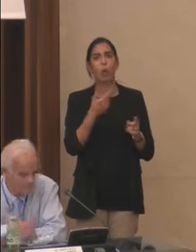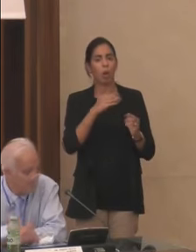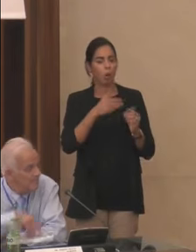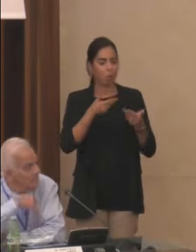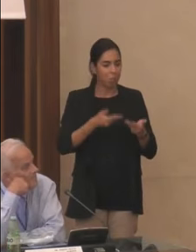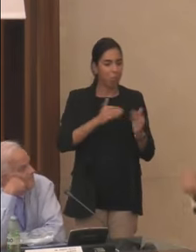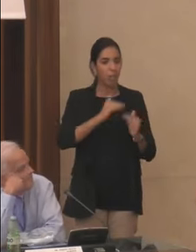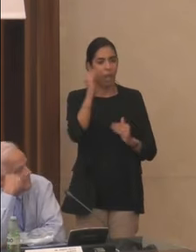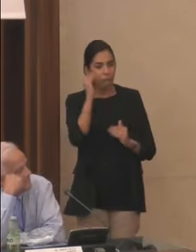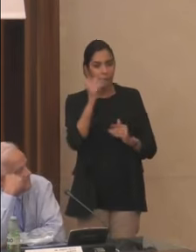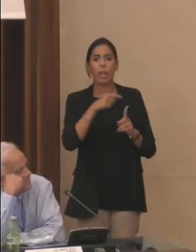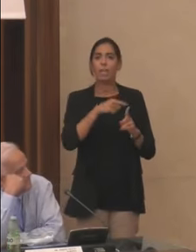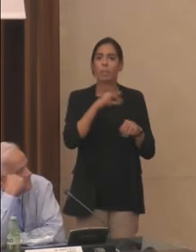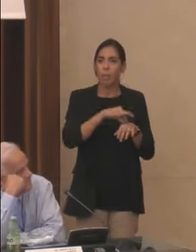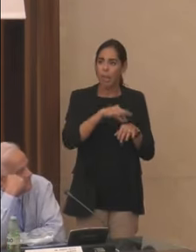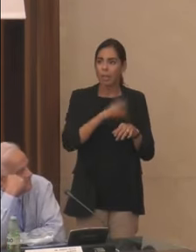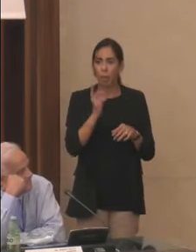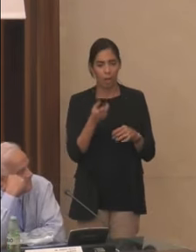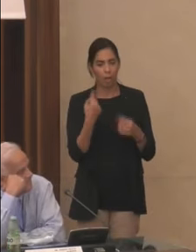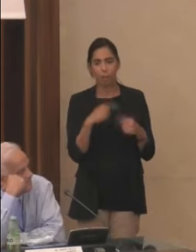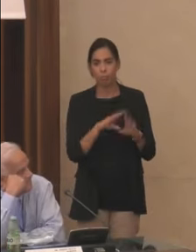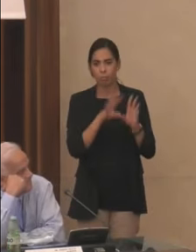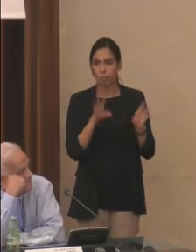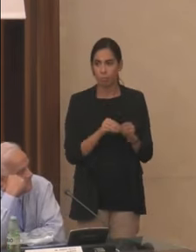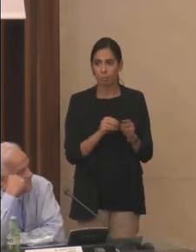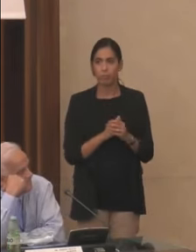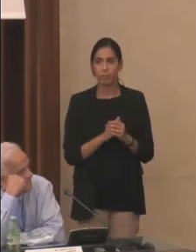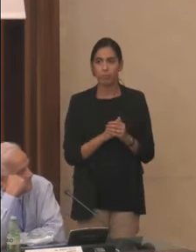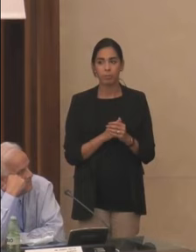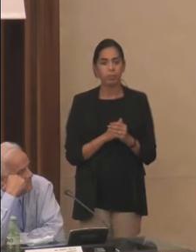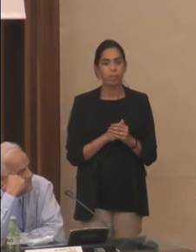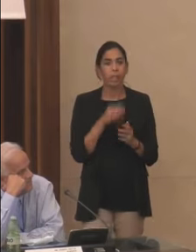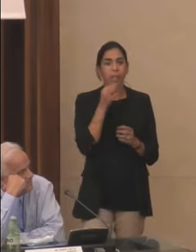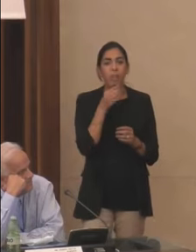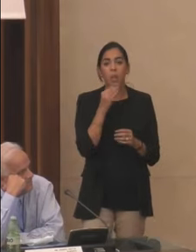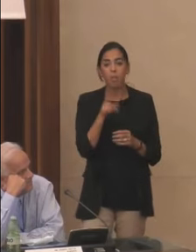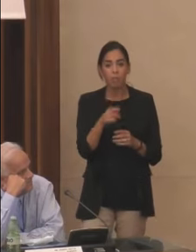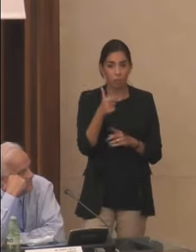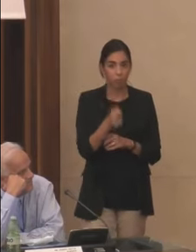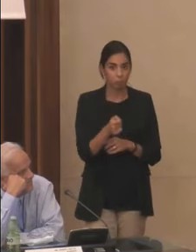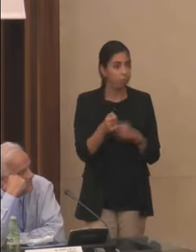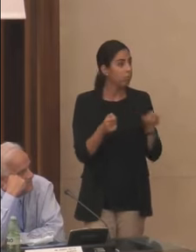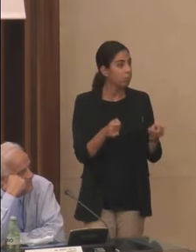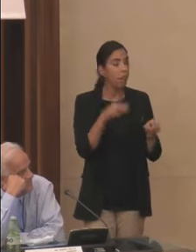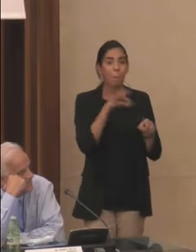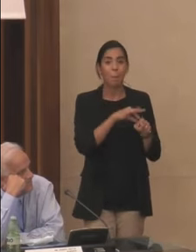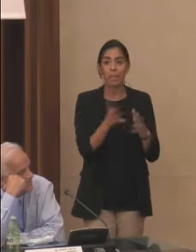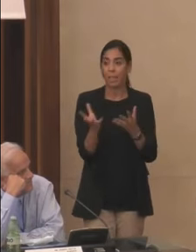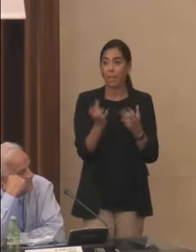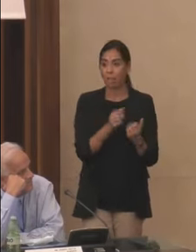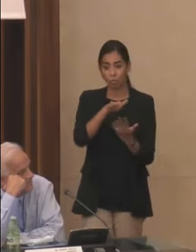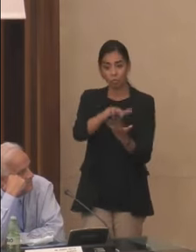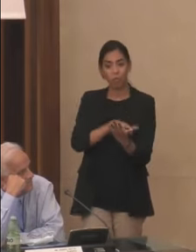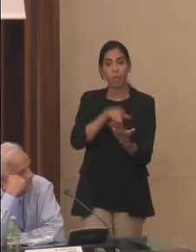malattie croniche o con quelle allergie a farmaci. Quindi, se vorrà, farà semplicemente clic e il paziente riceverà un PDF